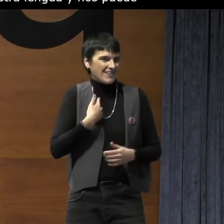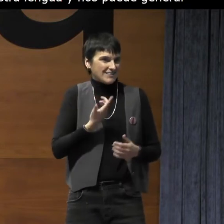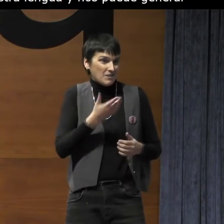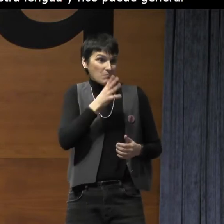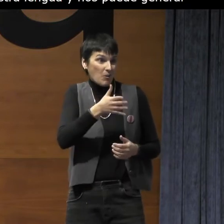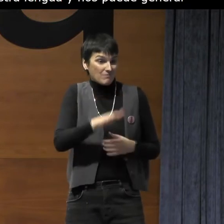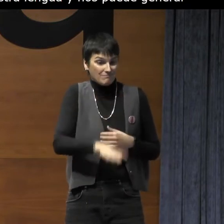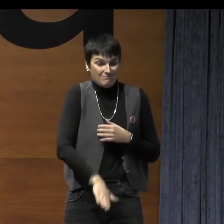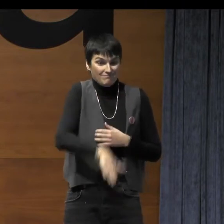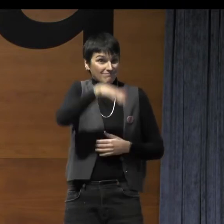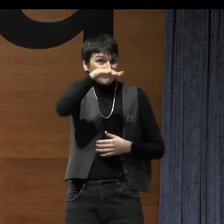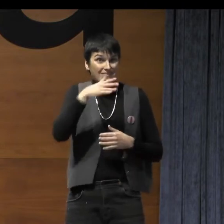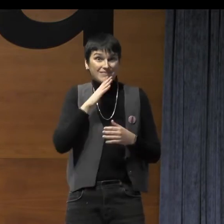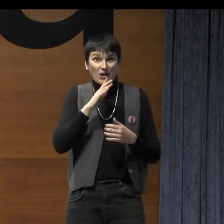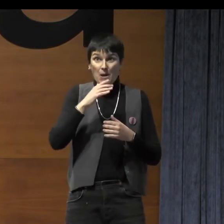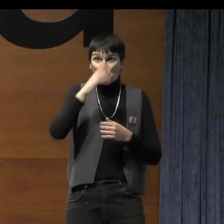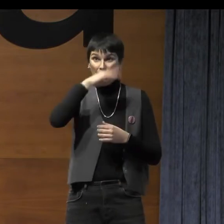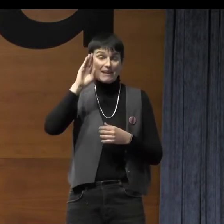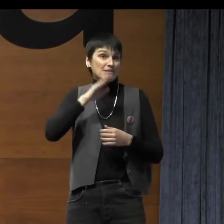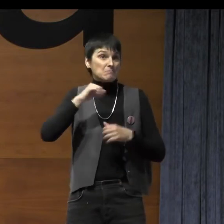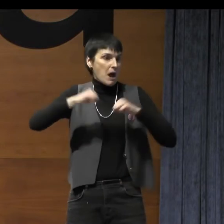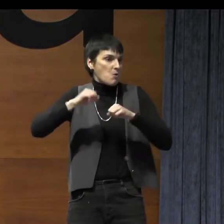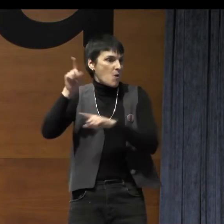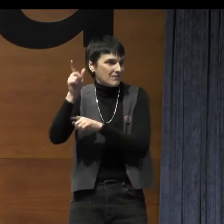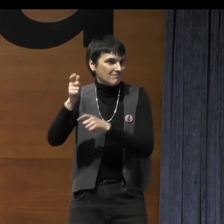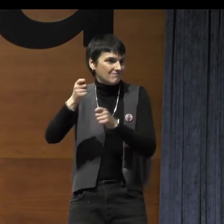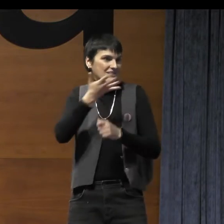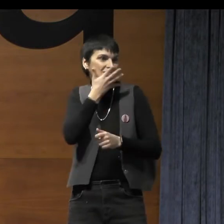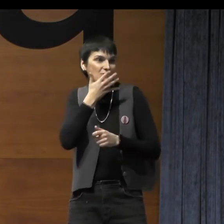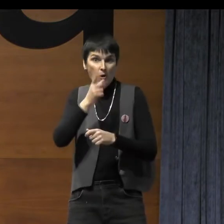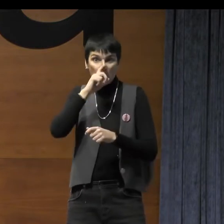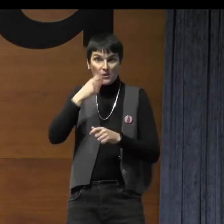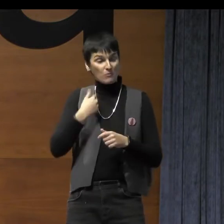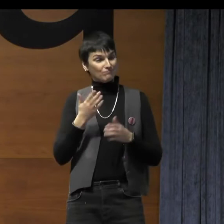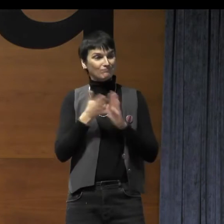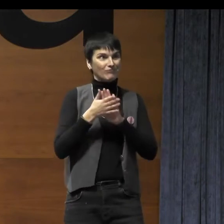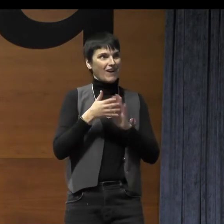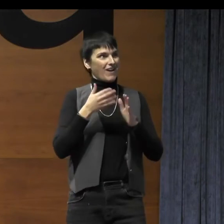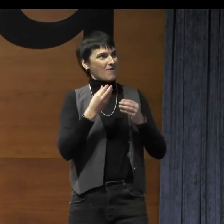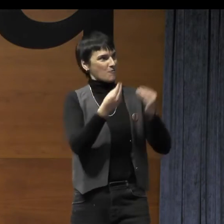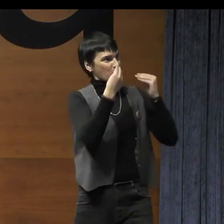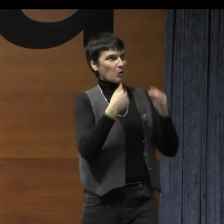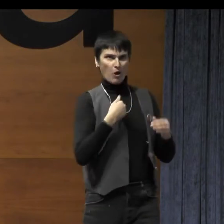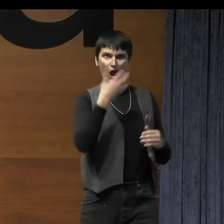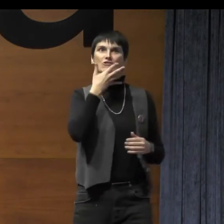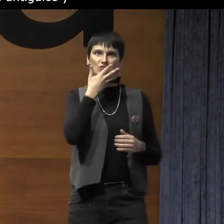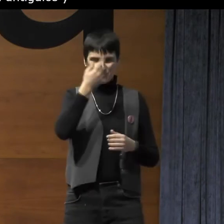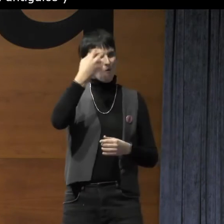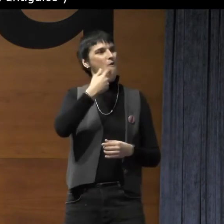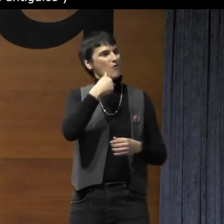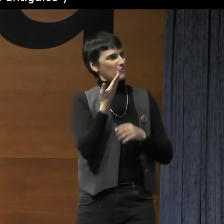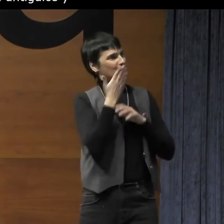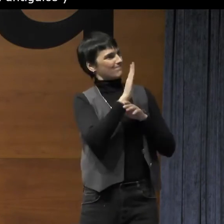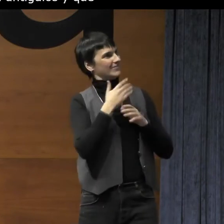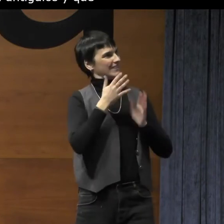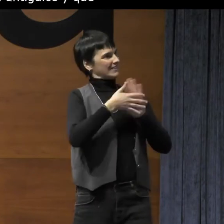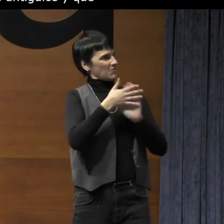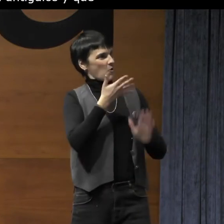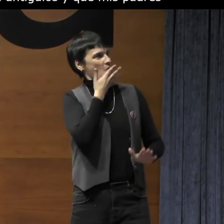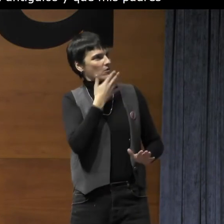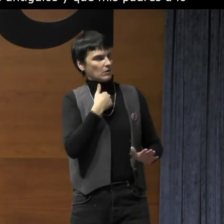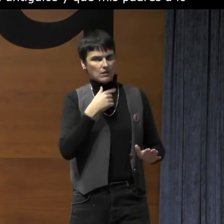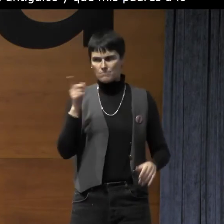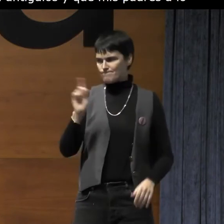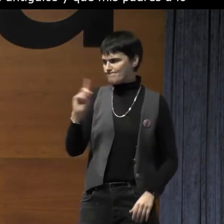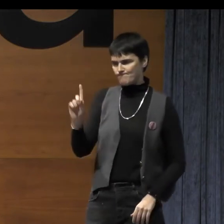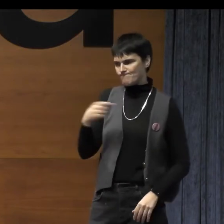Además, si utilizamos signos que son antiguos y que mis padres a lo mejor son mayores y siempre los hemos utilizado y